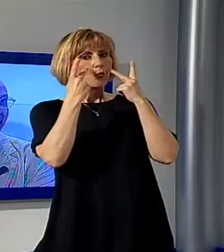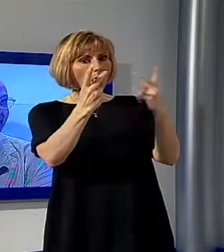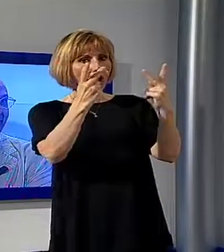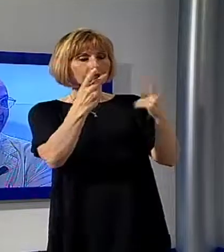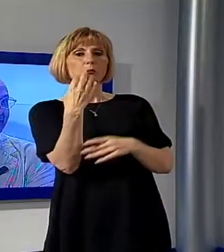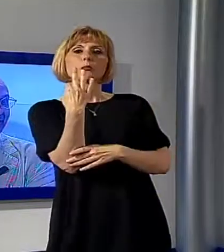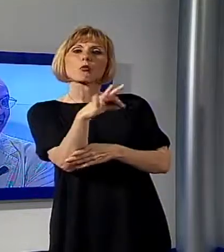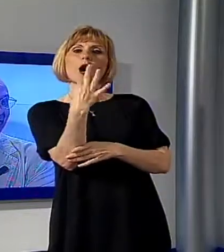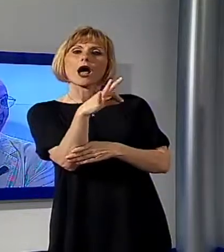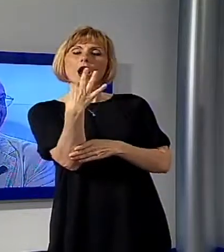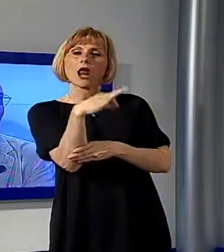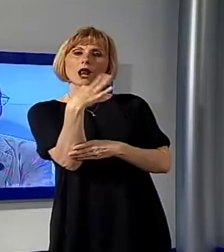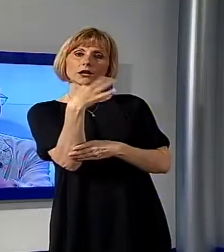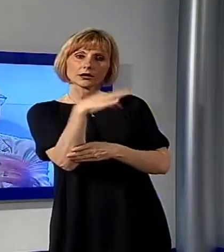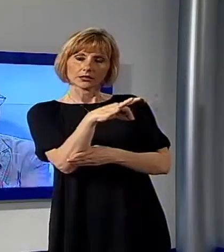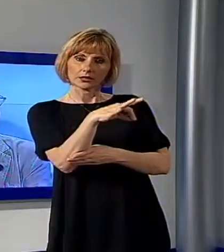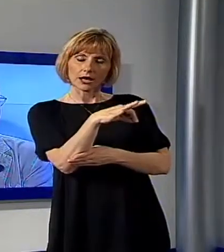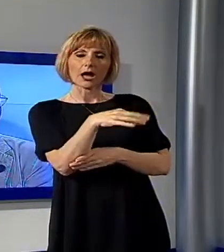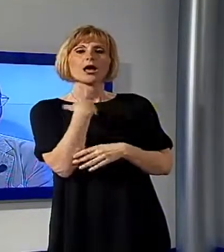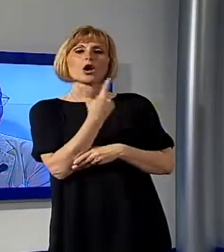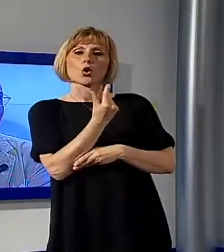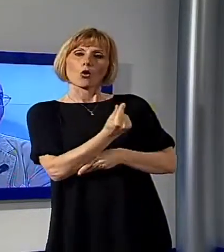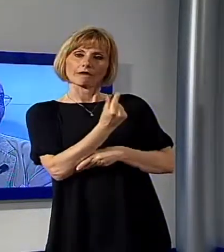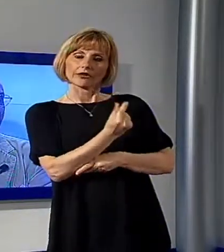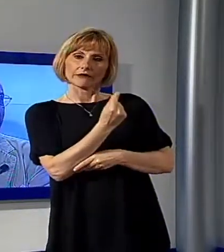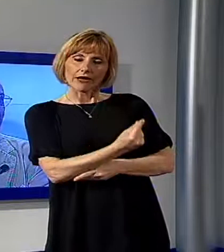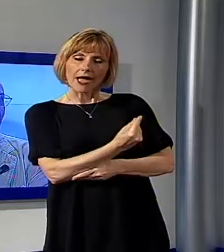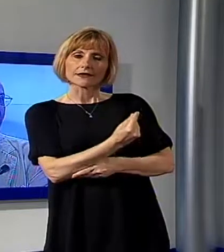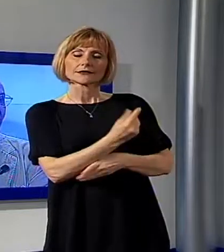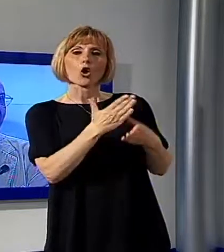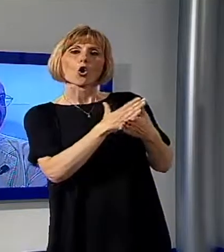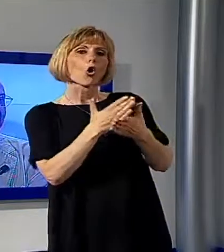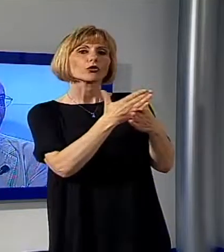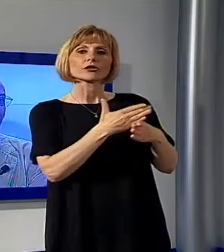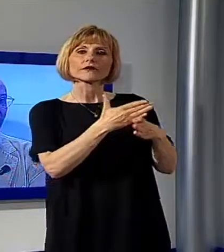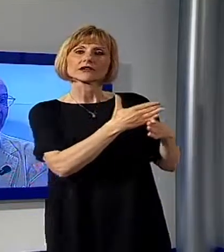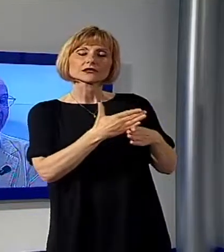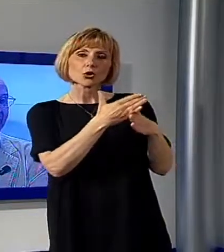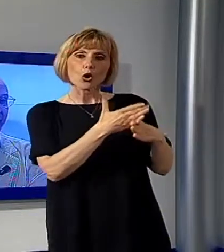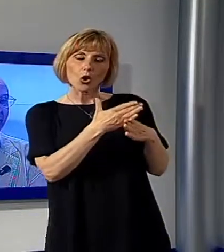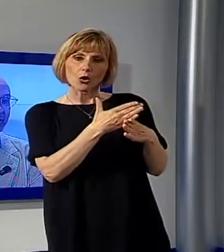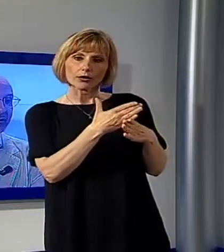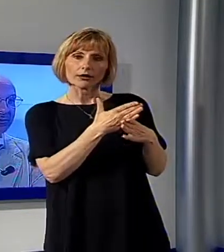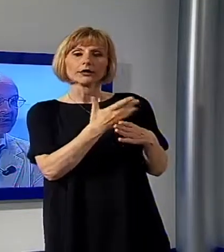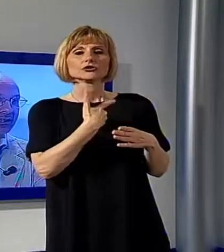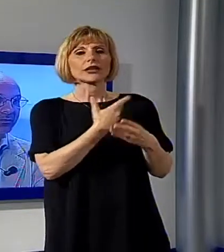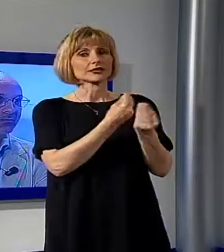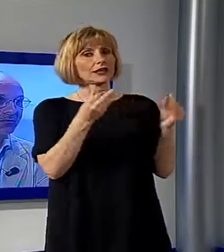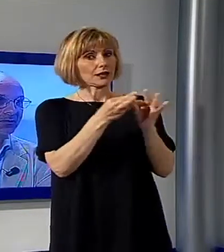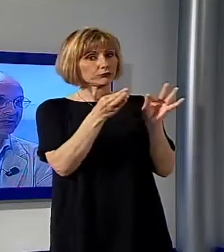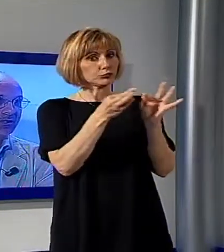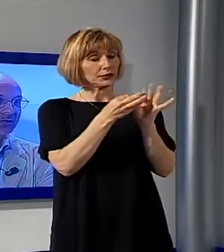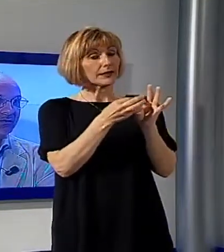buone pratiche di vita, alla convivenza, alla condivisione. Non a caso ci sono tanti appuntamenti pensati